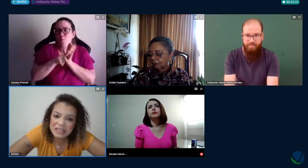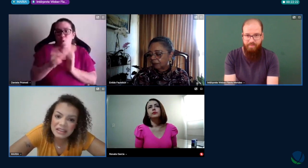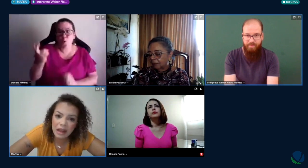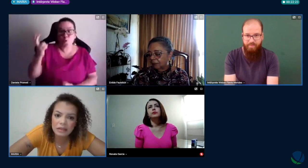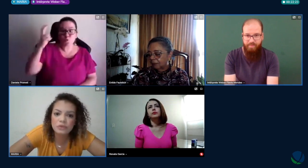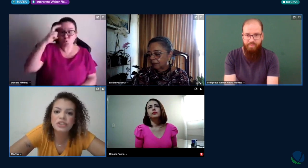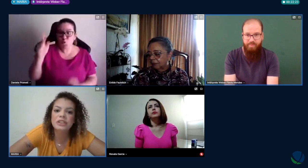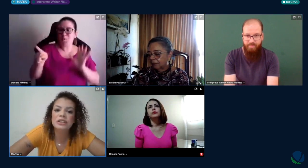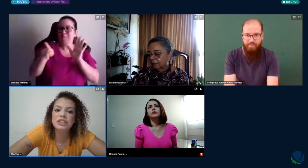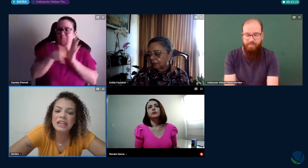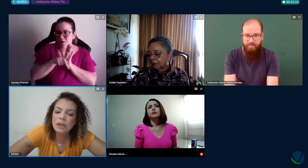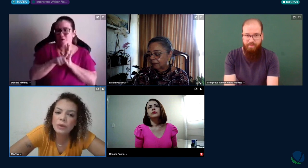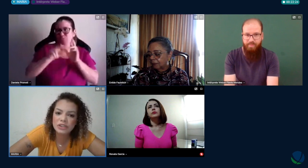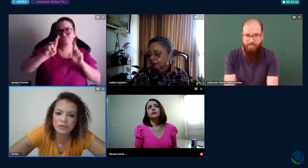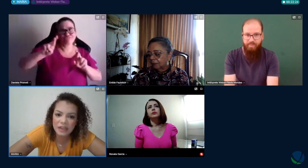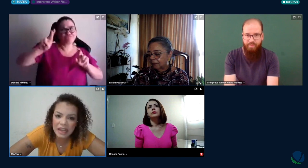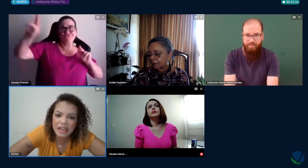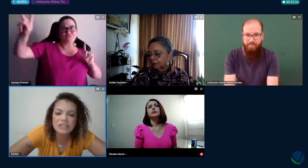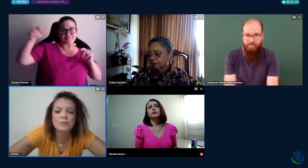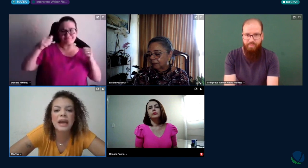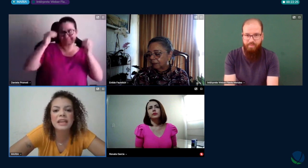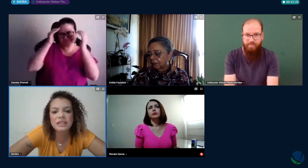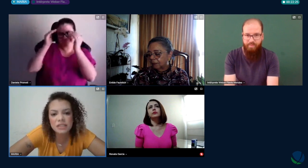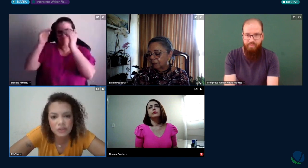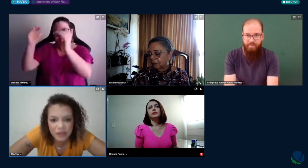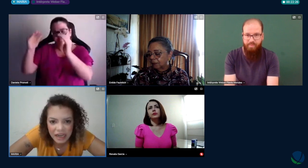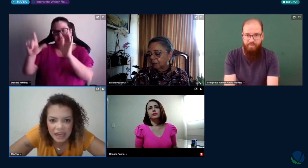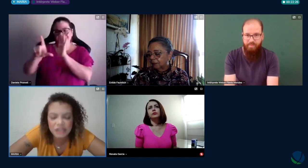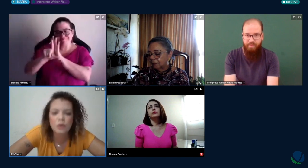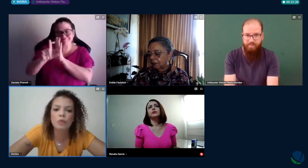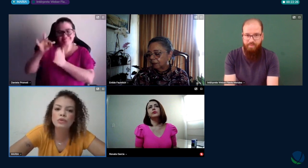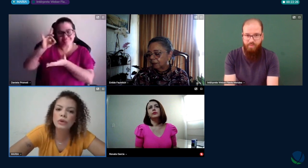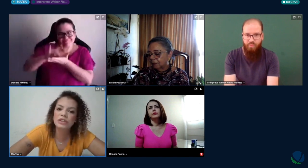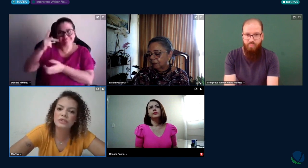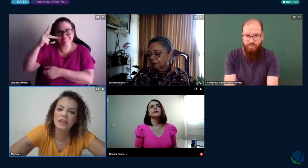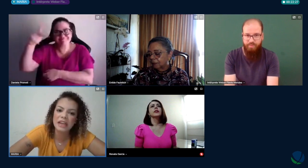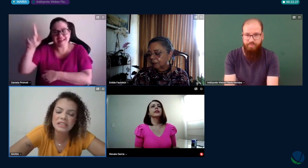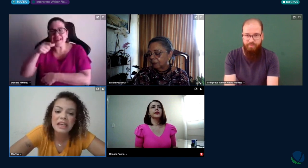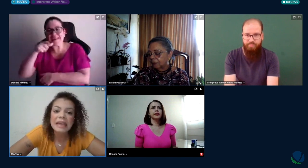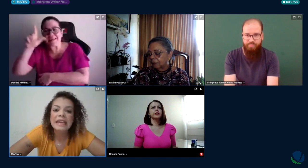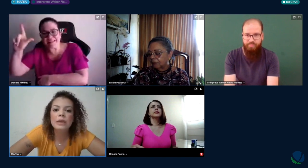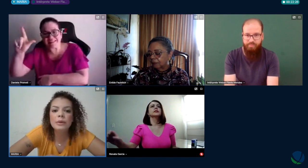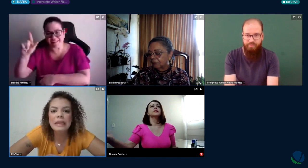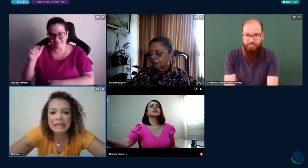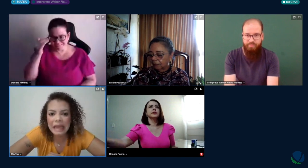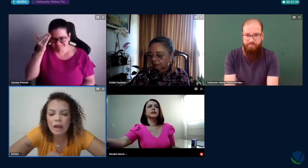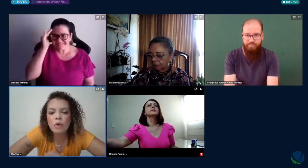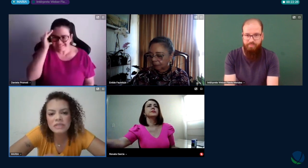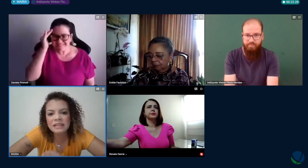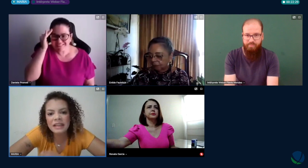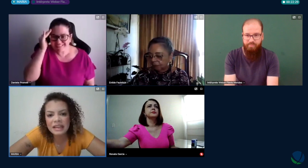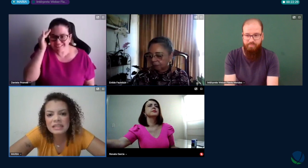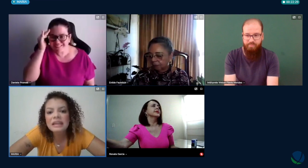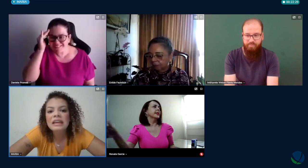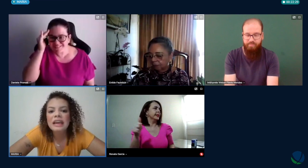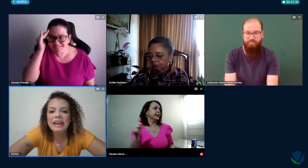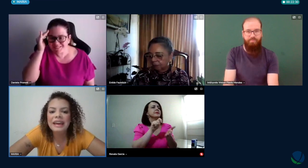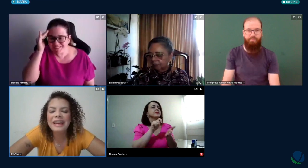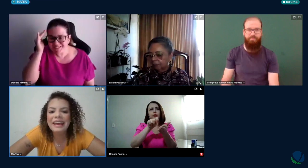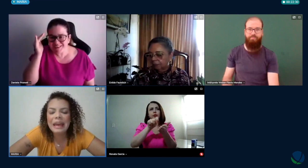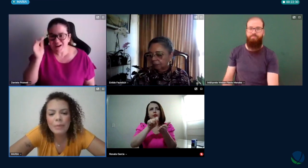Principalmente porque se tratam de línguas diferentes, países diferentes, culturas diferentes. E lá, com